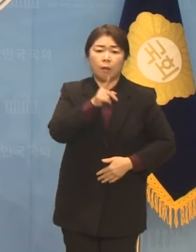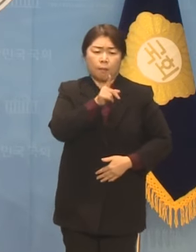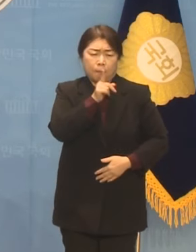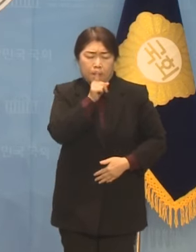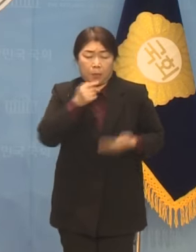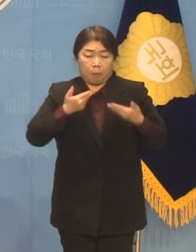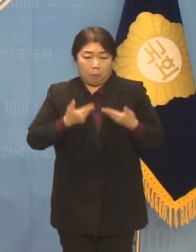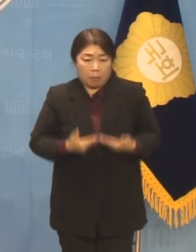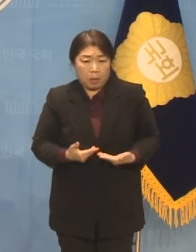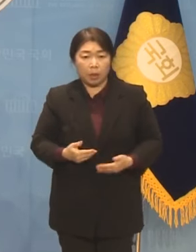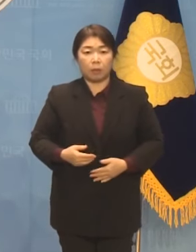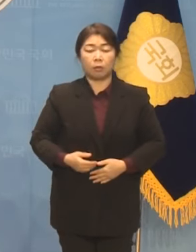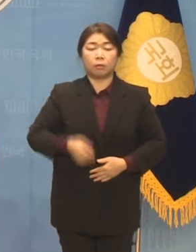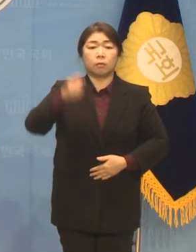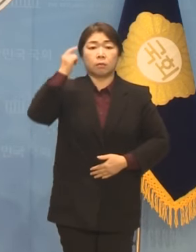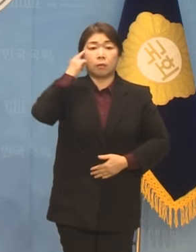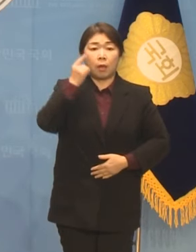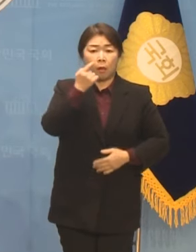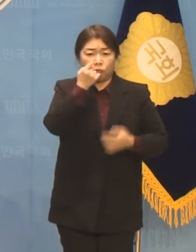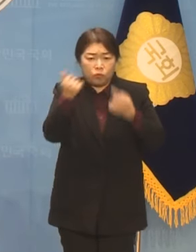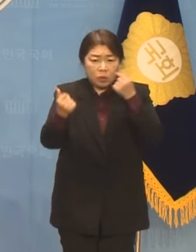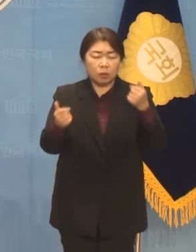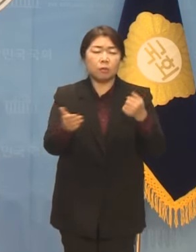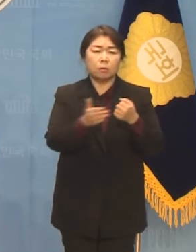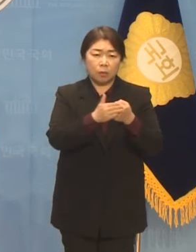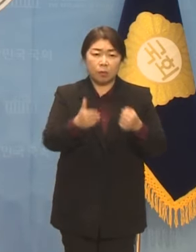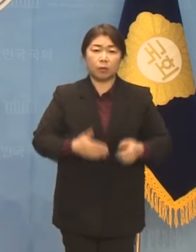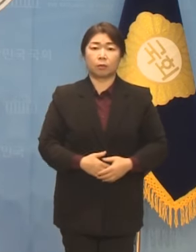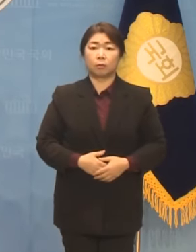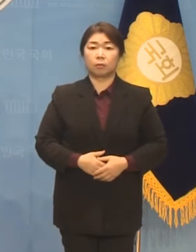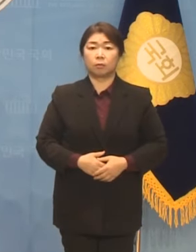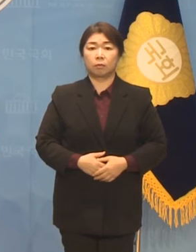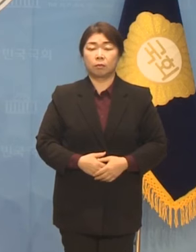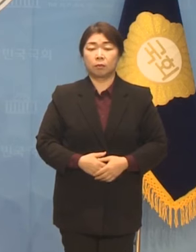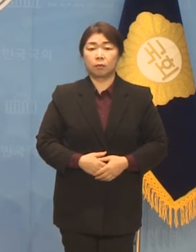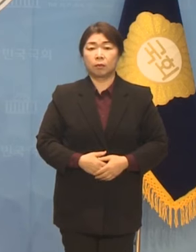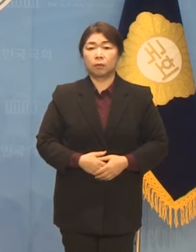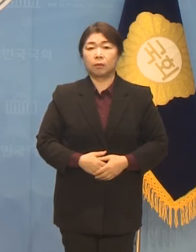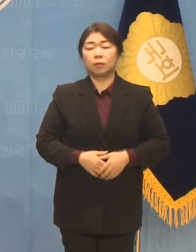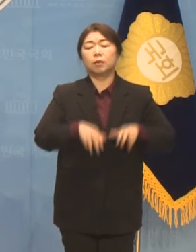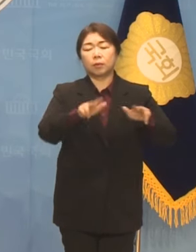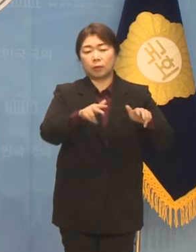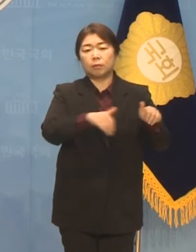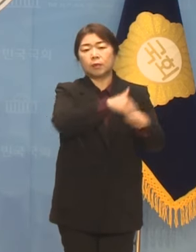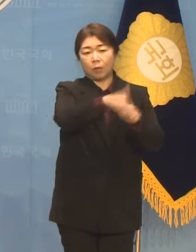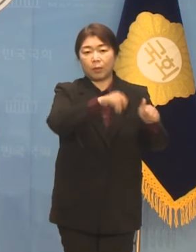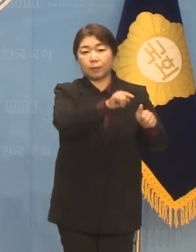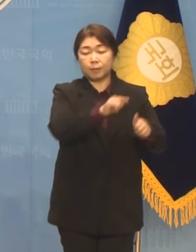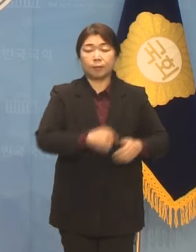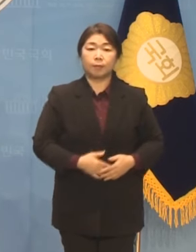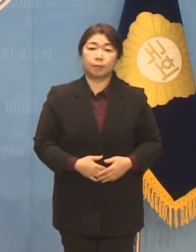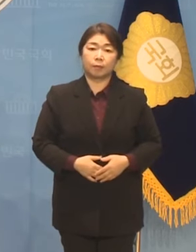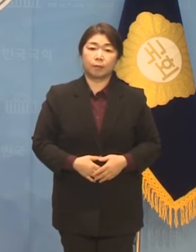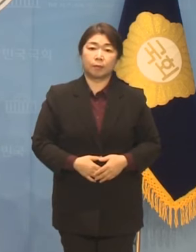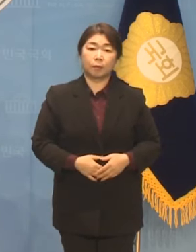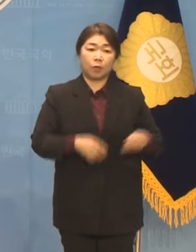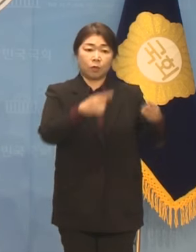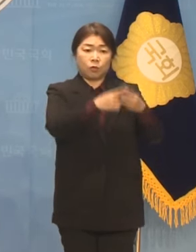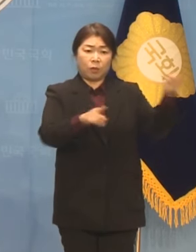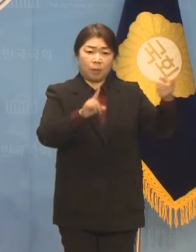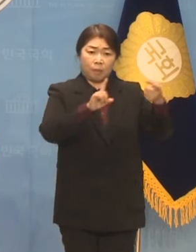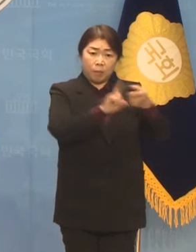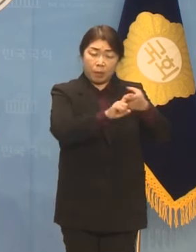윤심 눈치 보기 급급한 여당의 현실을 고스란히 보여주는 것입니다. 오로지 윤심으로 대통령과